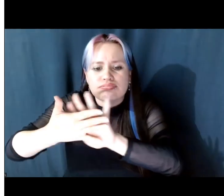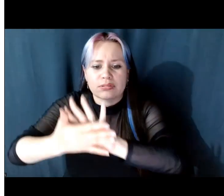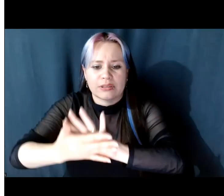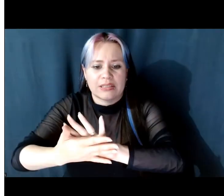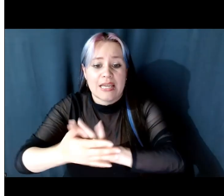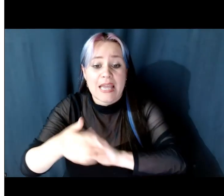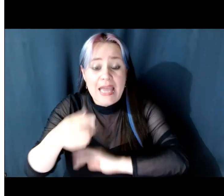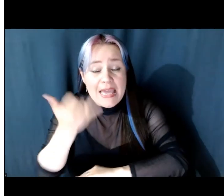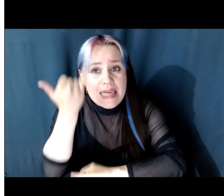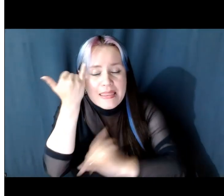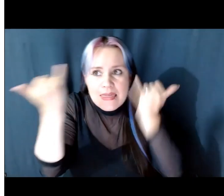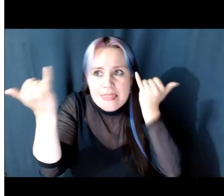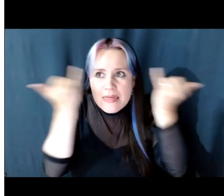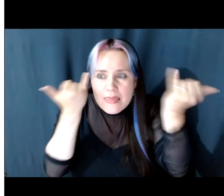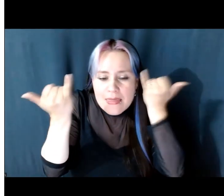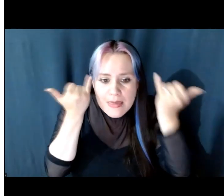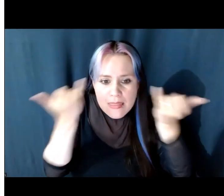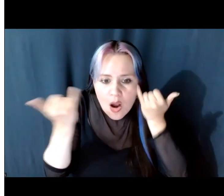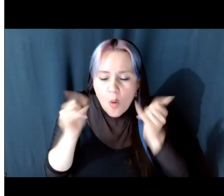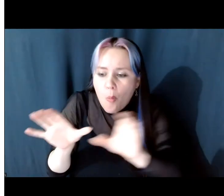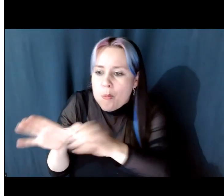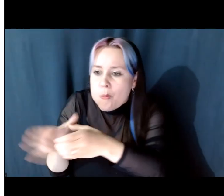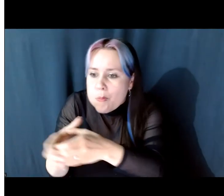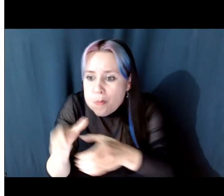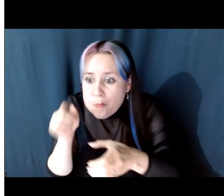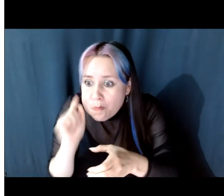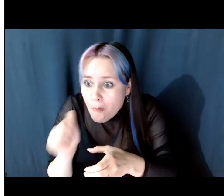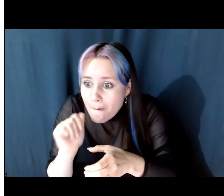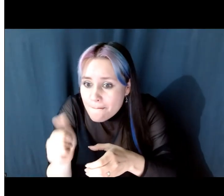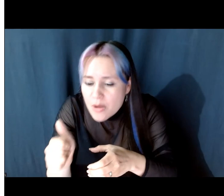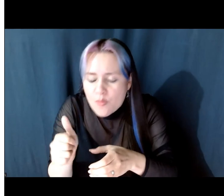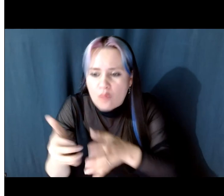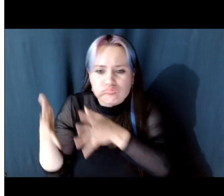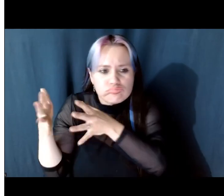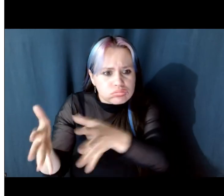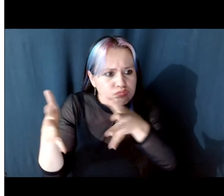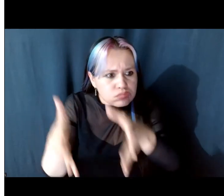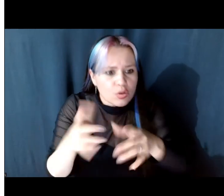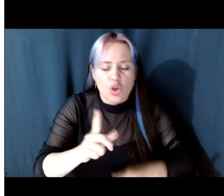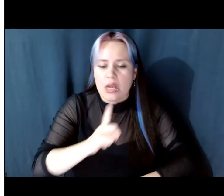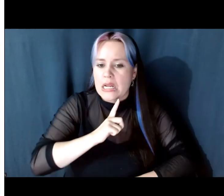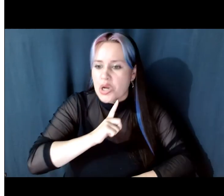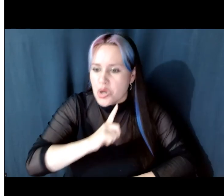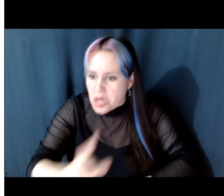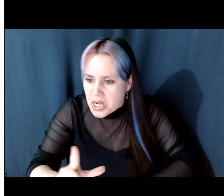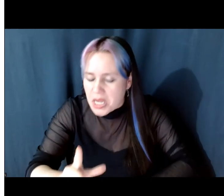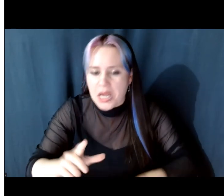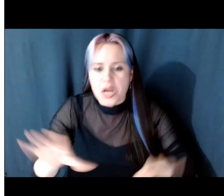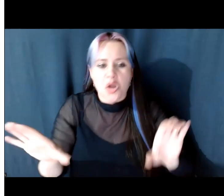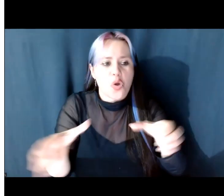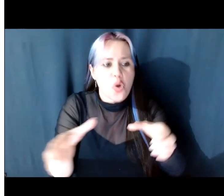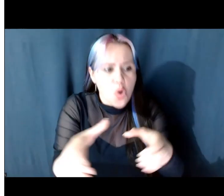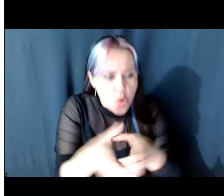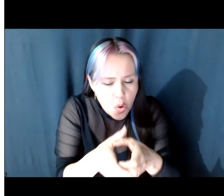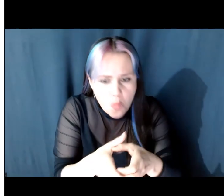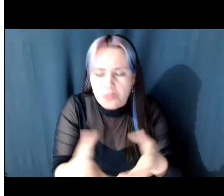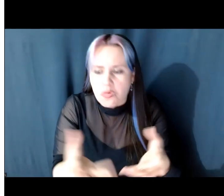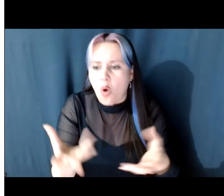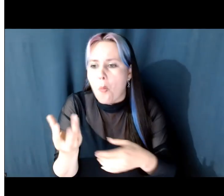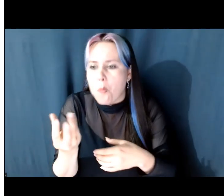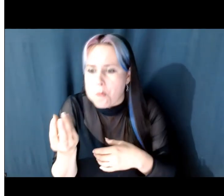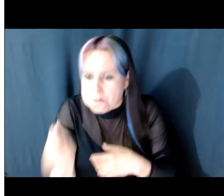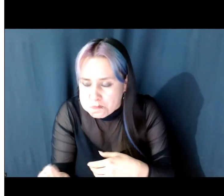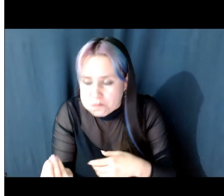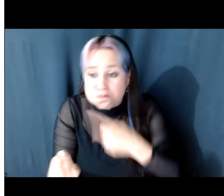las iniciativas de enseñanza de las asociaciones de sordos del país grupos movimientos de liderazgos sordos posibilitando que las